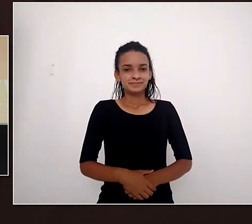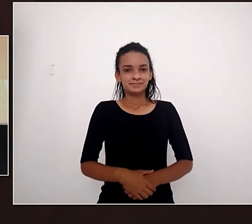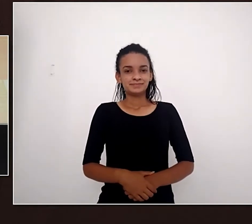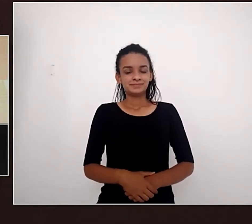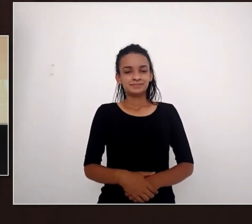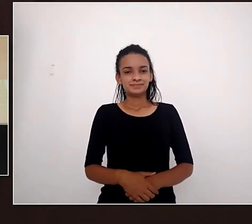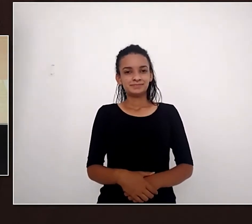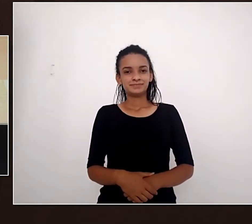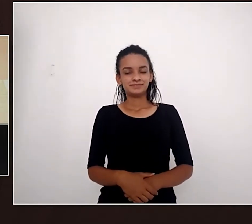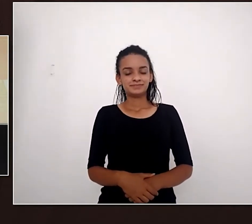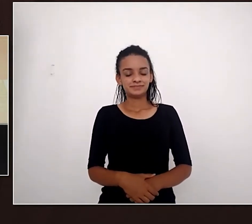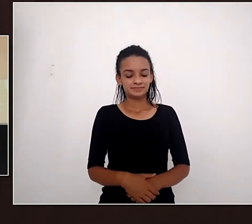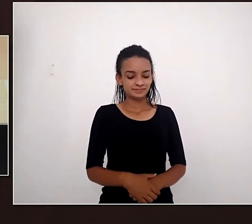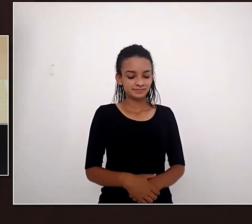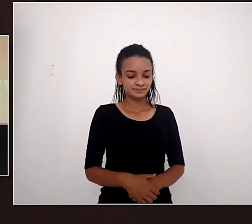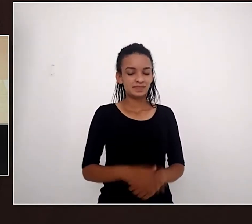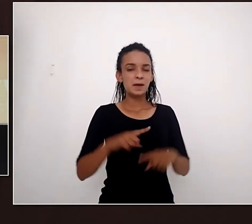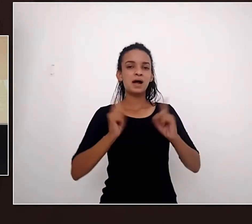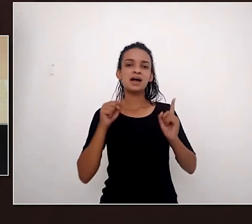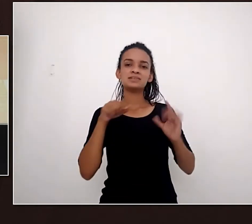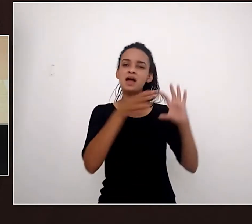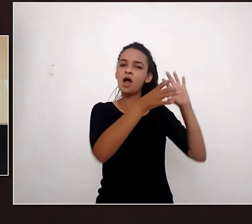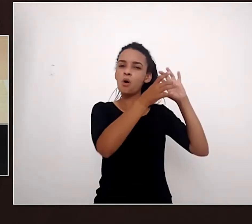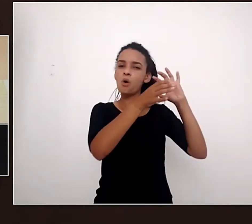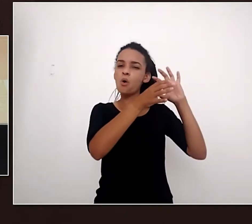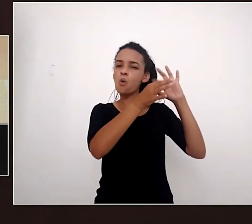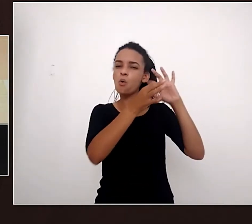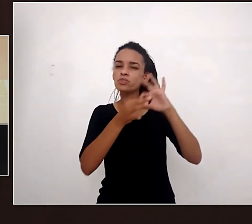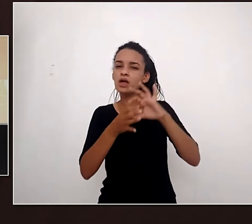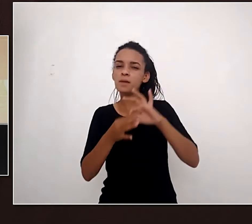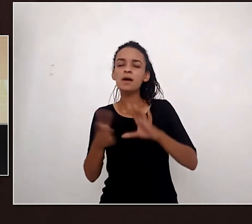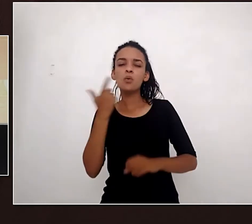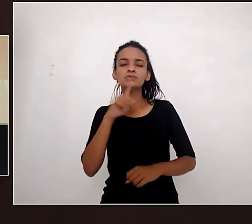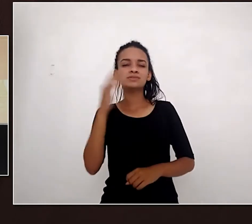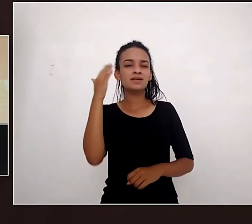Mas esse contexto faz vocês entenderem melhor a época.